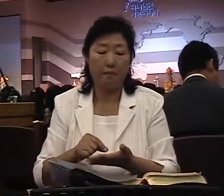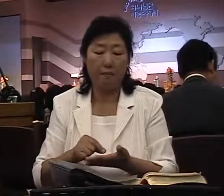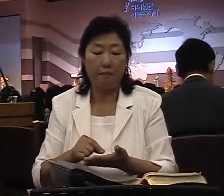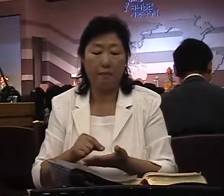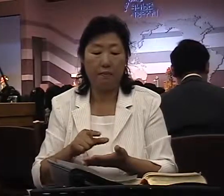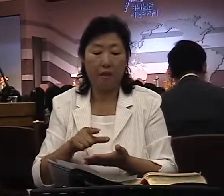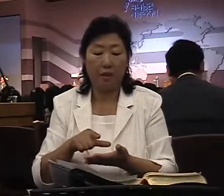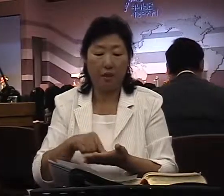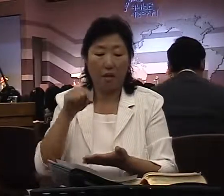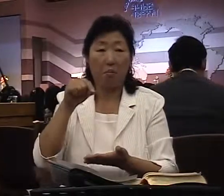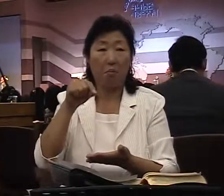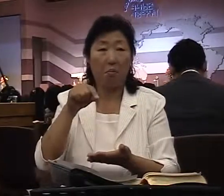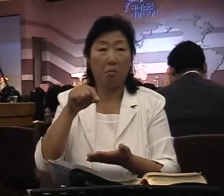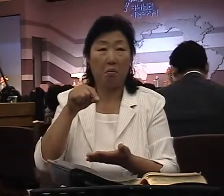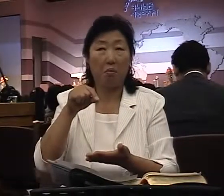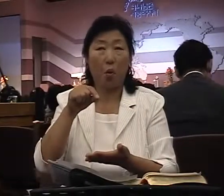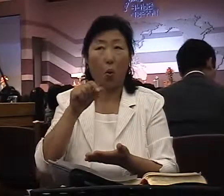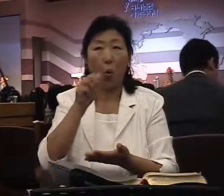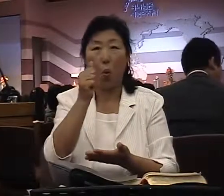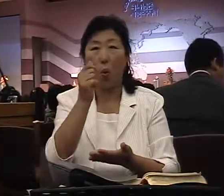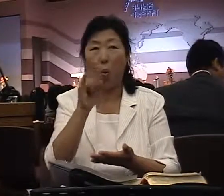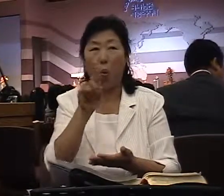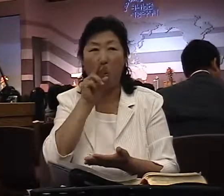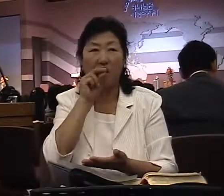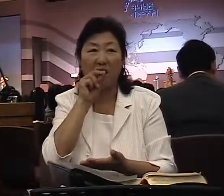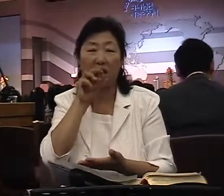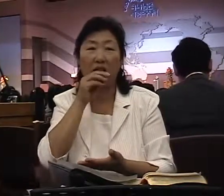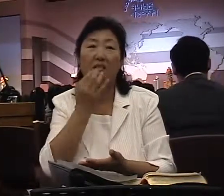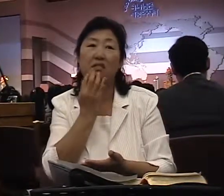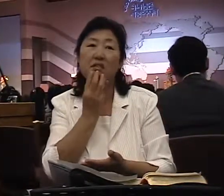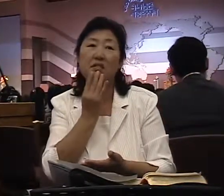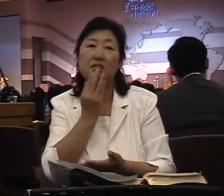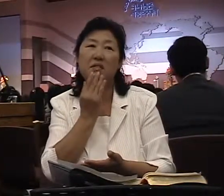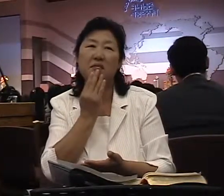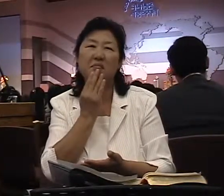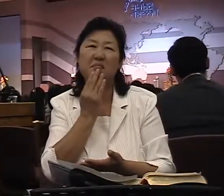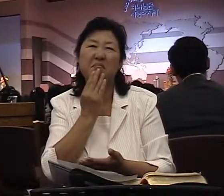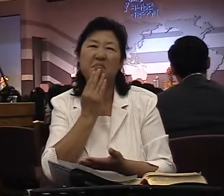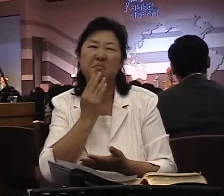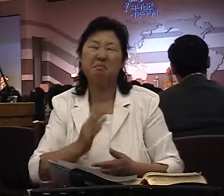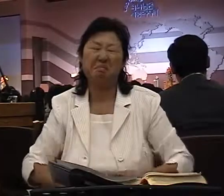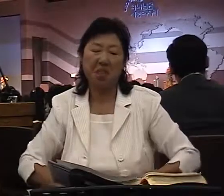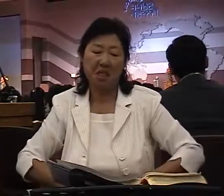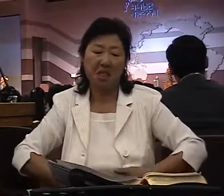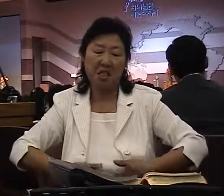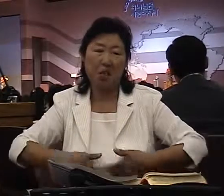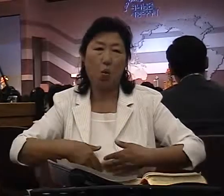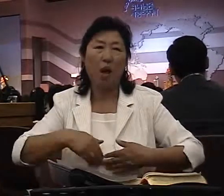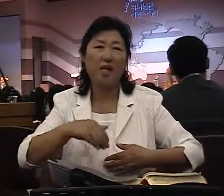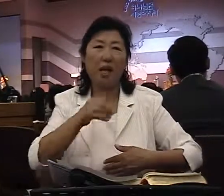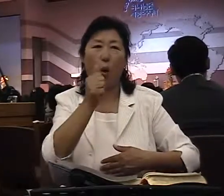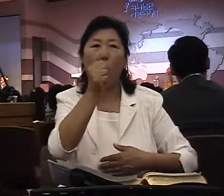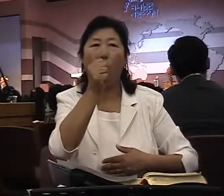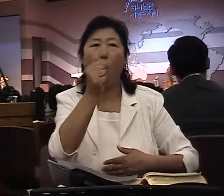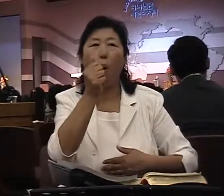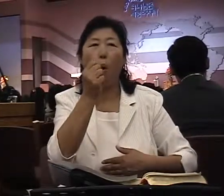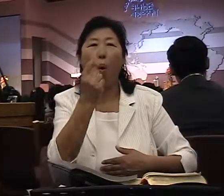대강 뭐 그 회색, 대강 뭐 미지근함, 이런 결과라면은 뭐 어느 정도만 해도